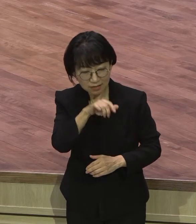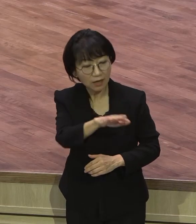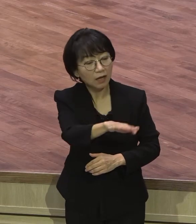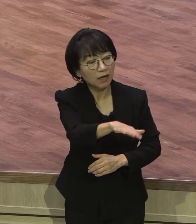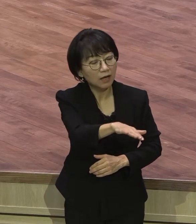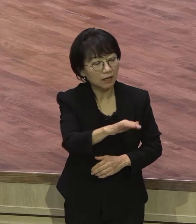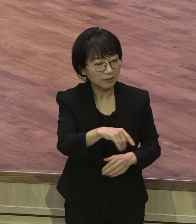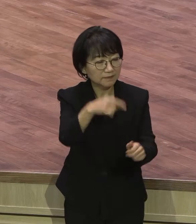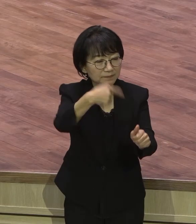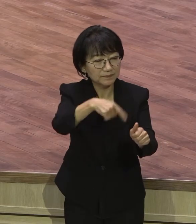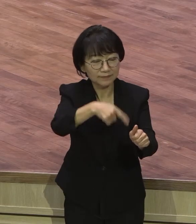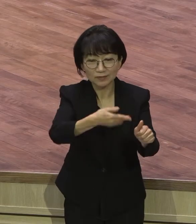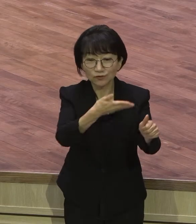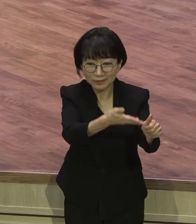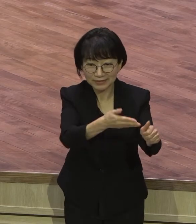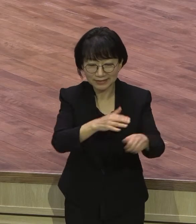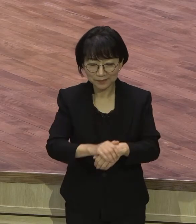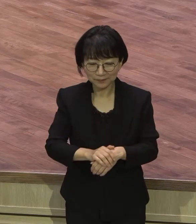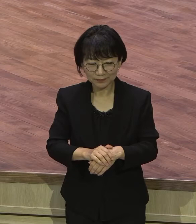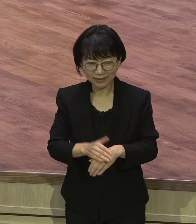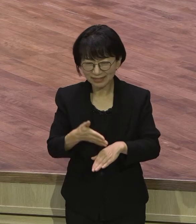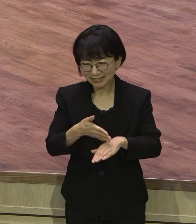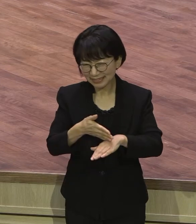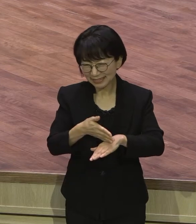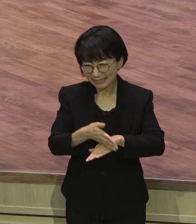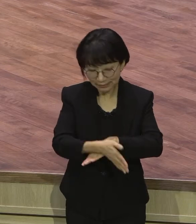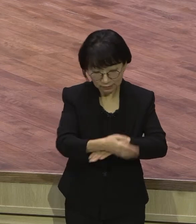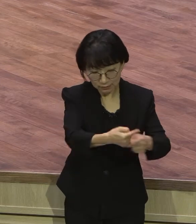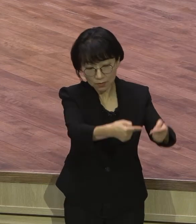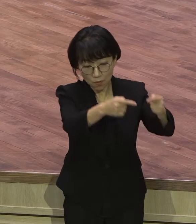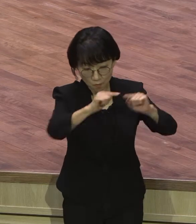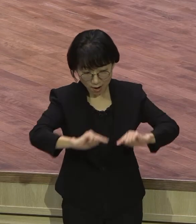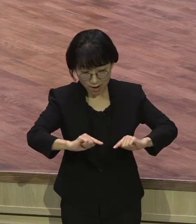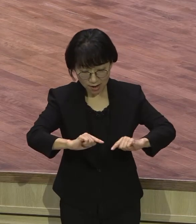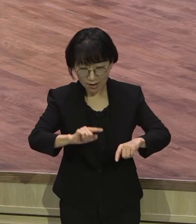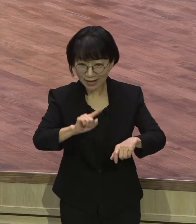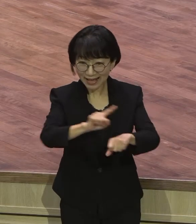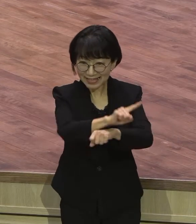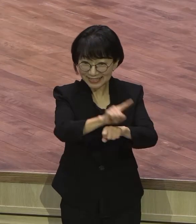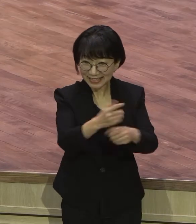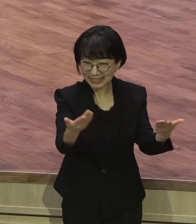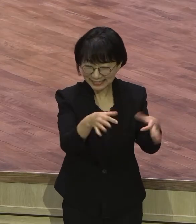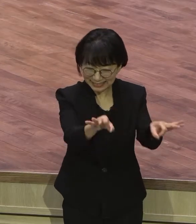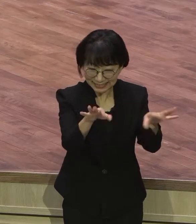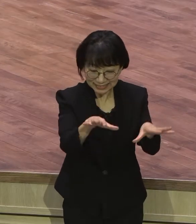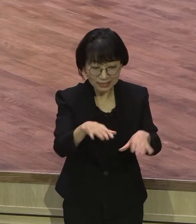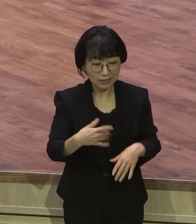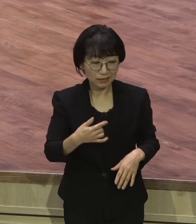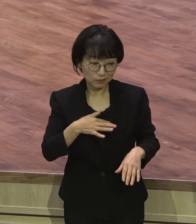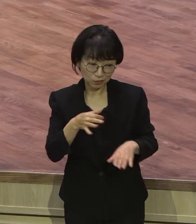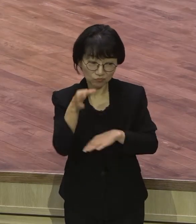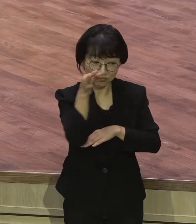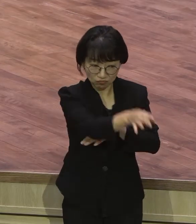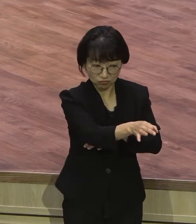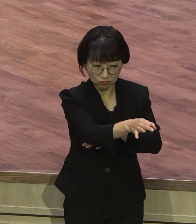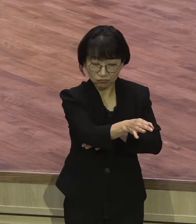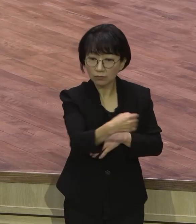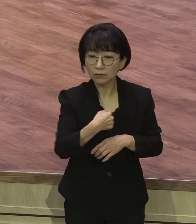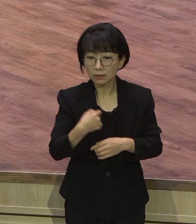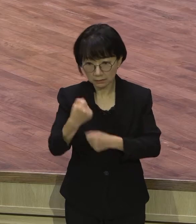말씀을 주십니다. 늦게 온 자에게 한 데나리온 준 것은 주인의 뜻이다.